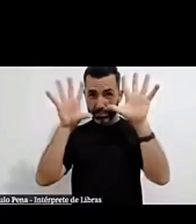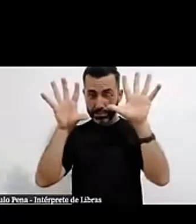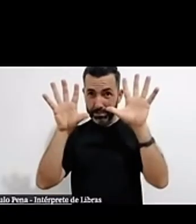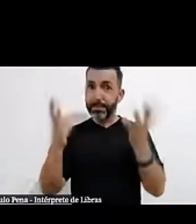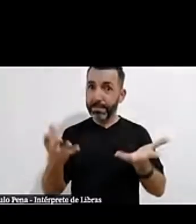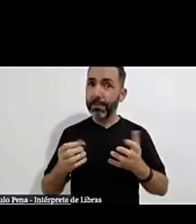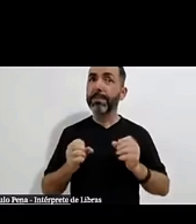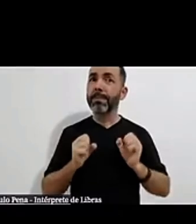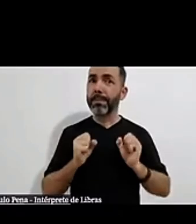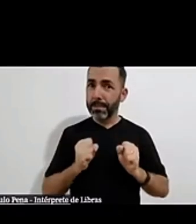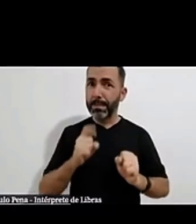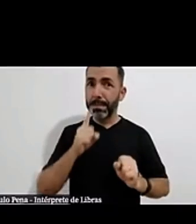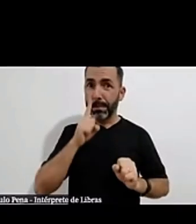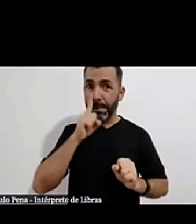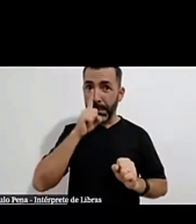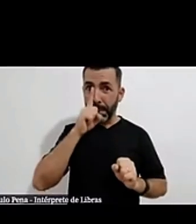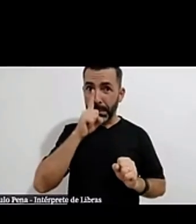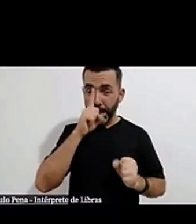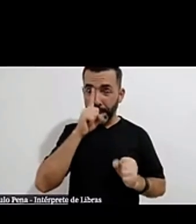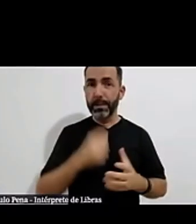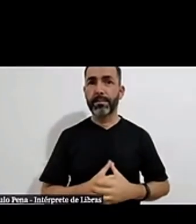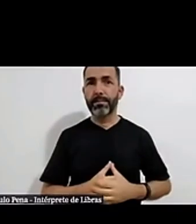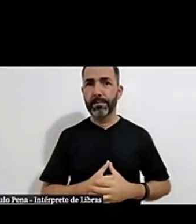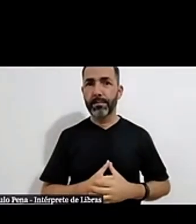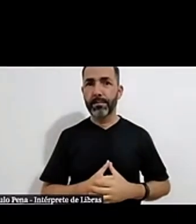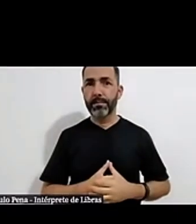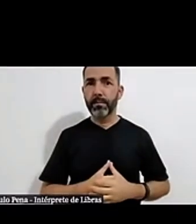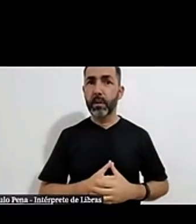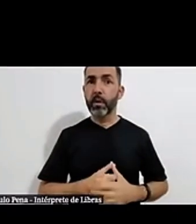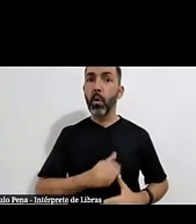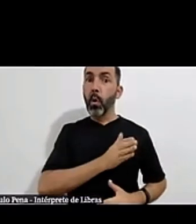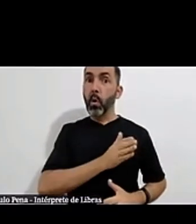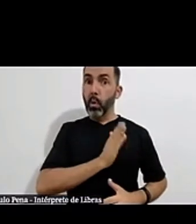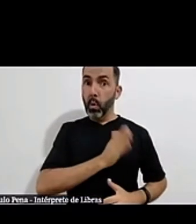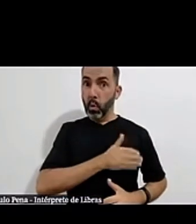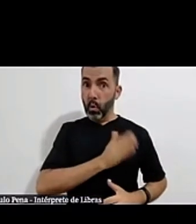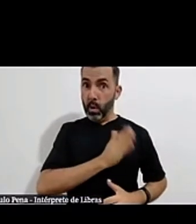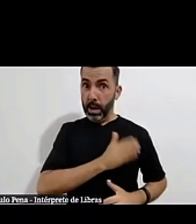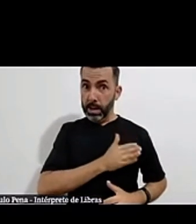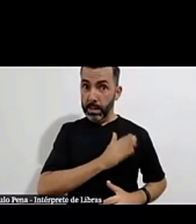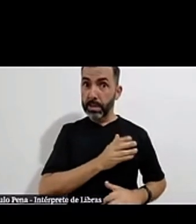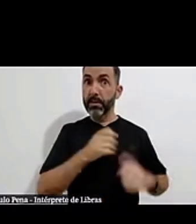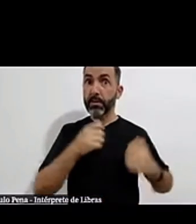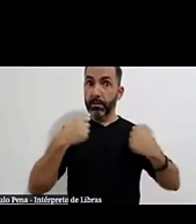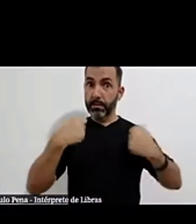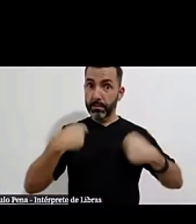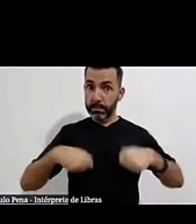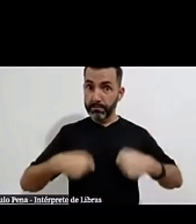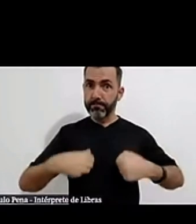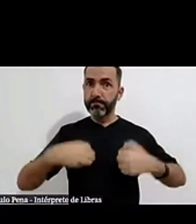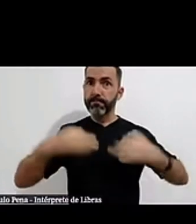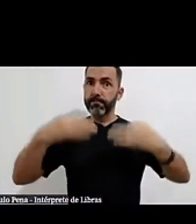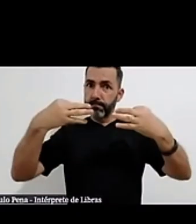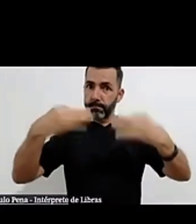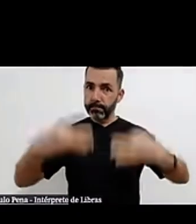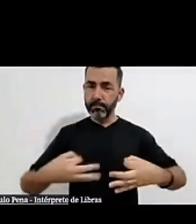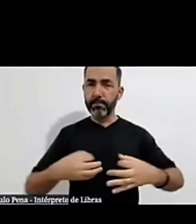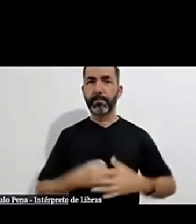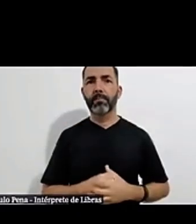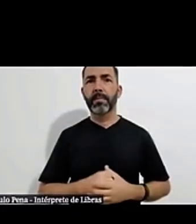que o coração, né, se não tiver nenhum defeito congênito, possa